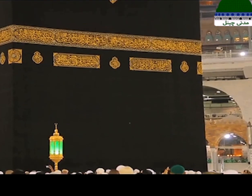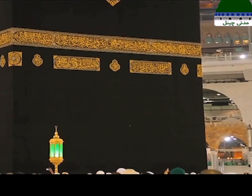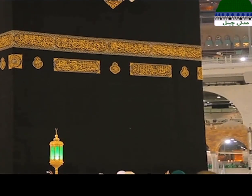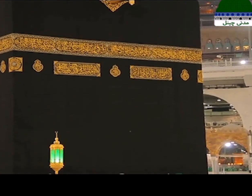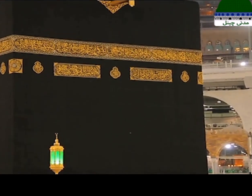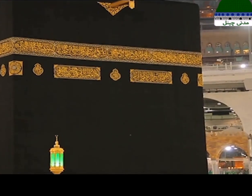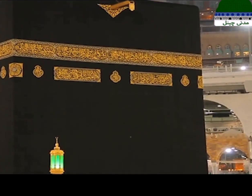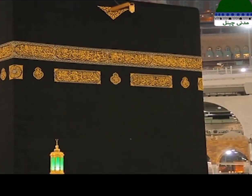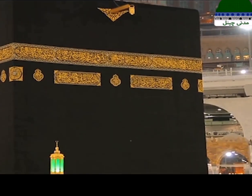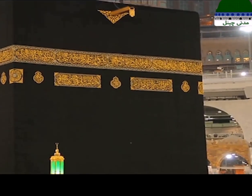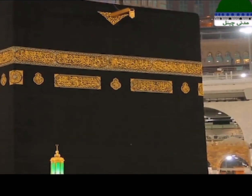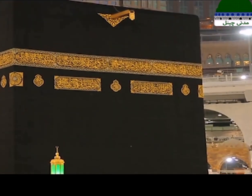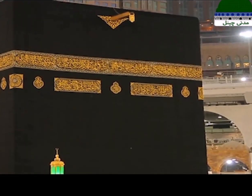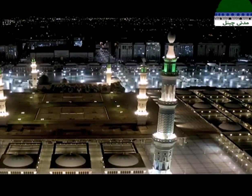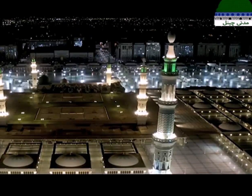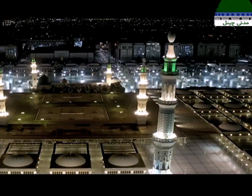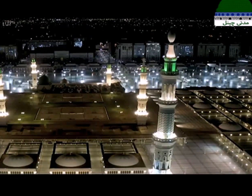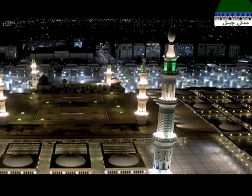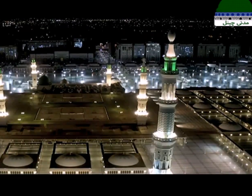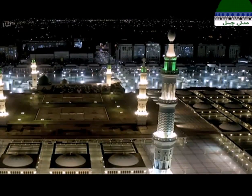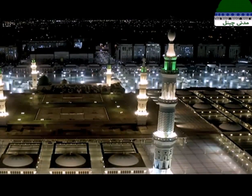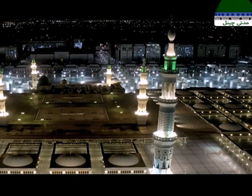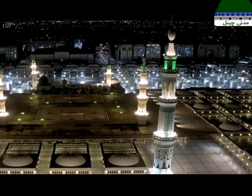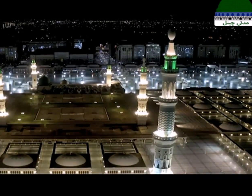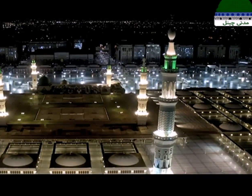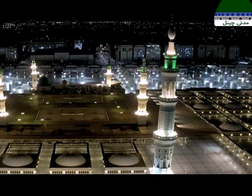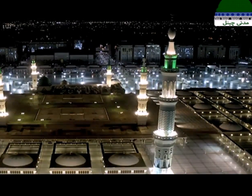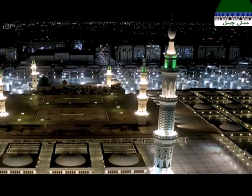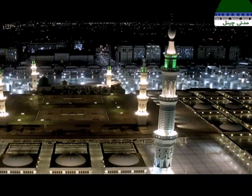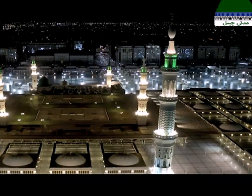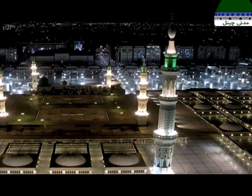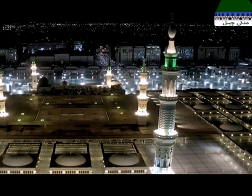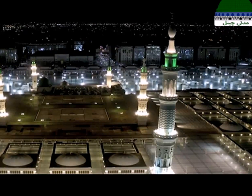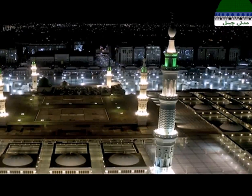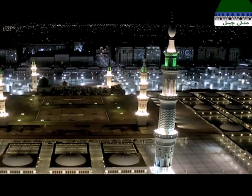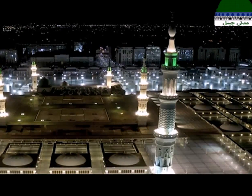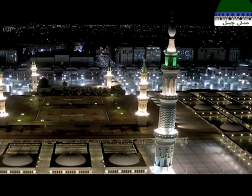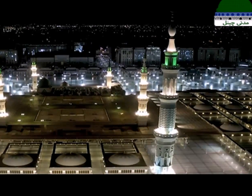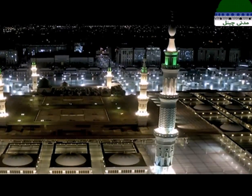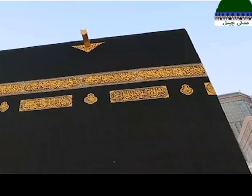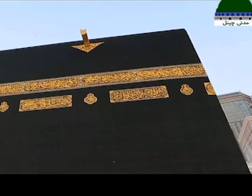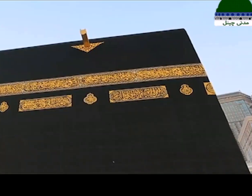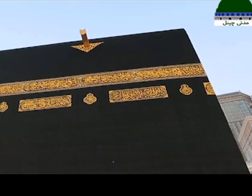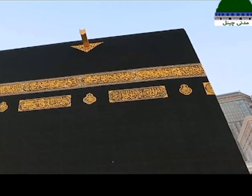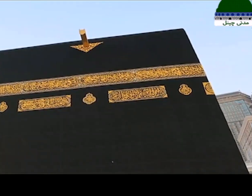الحمد للہ رب العالمین والصلاة والسلام على سید المرسلین، اما